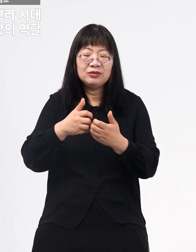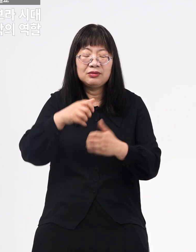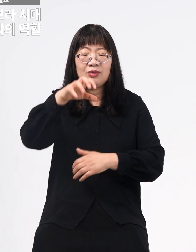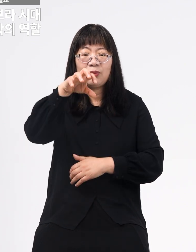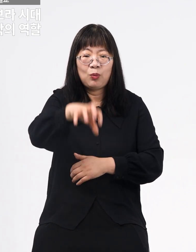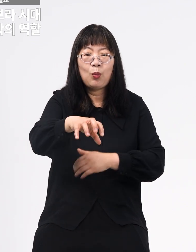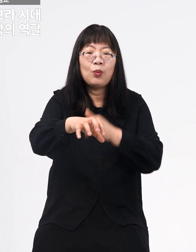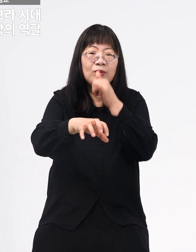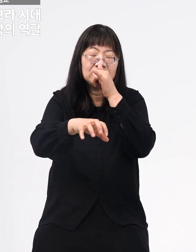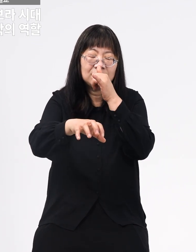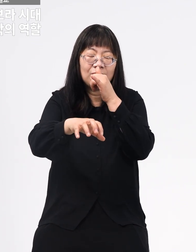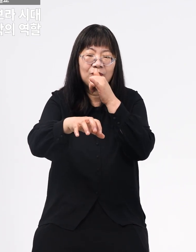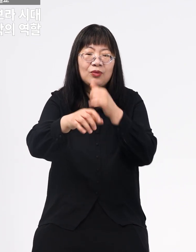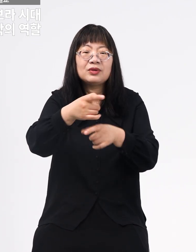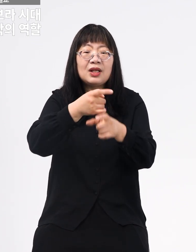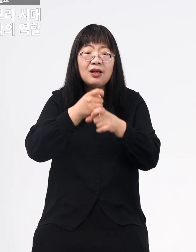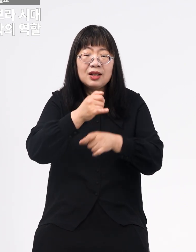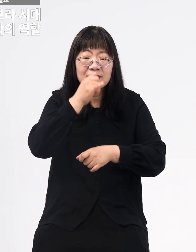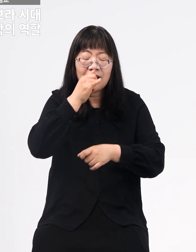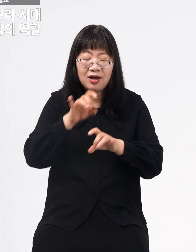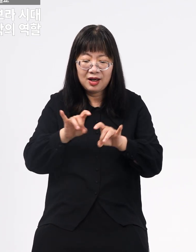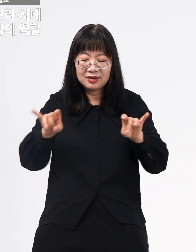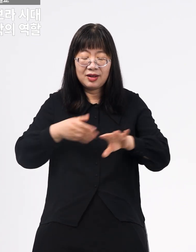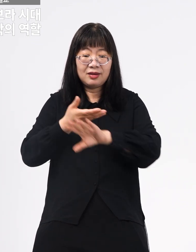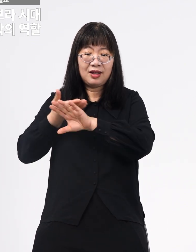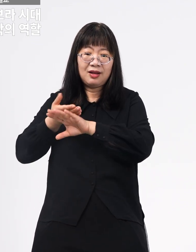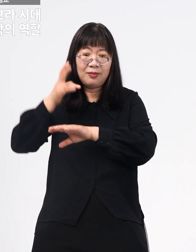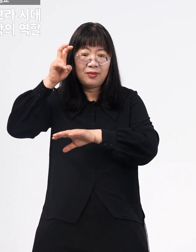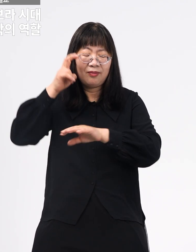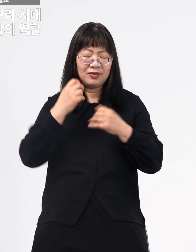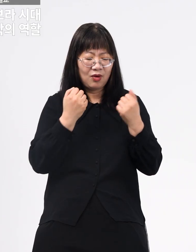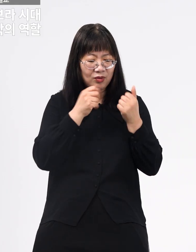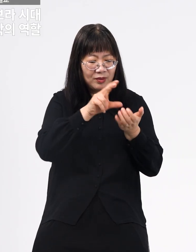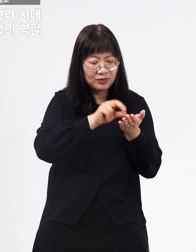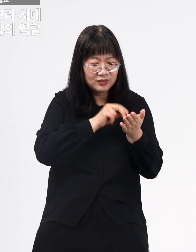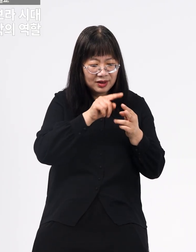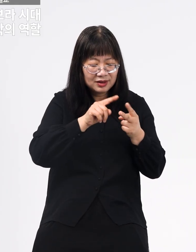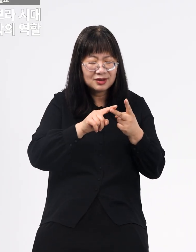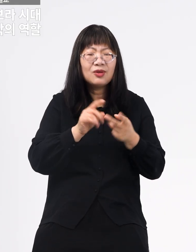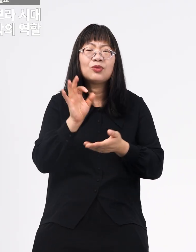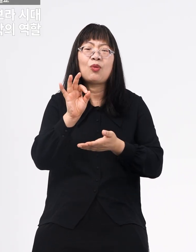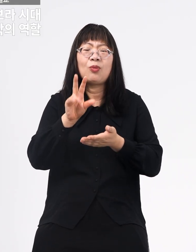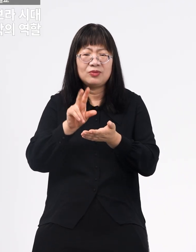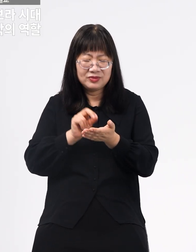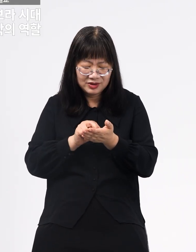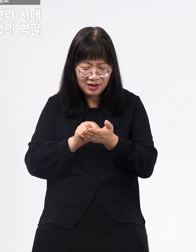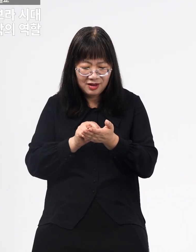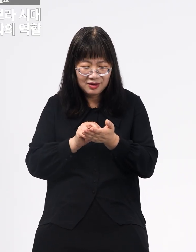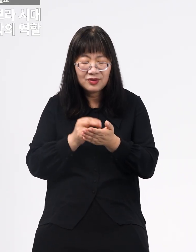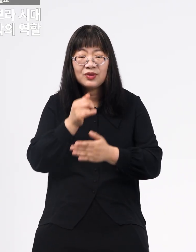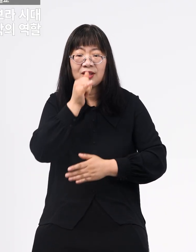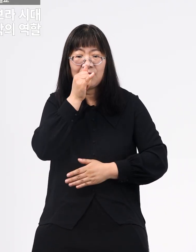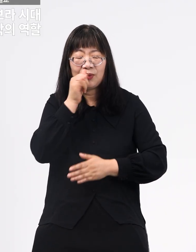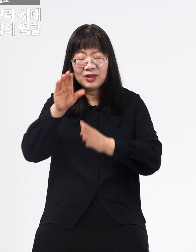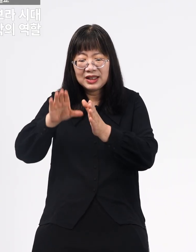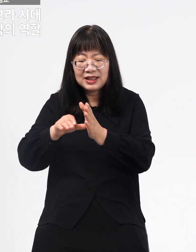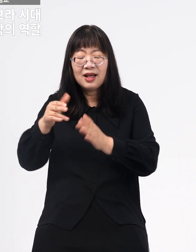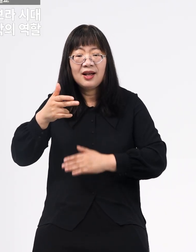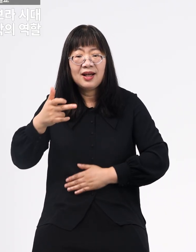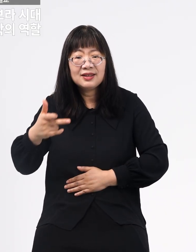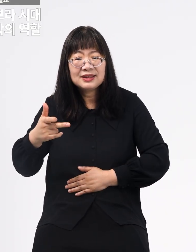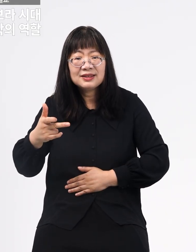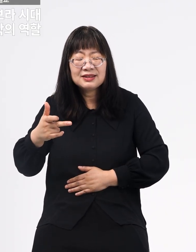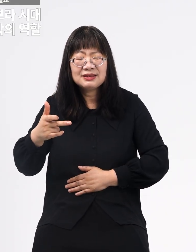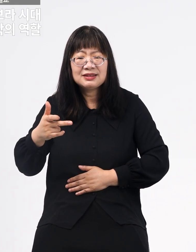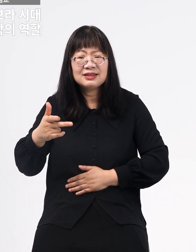있어요. 각자가 다 다를 거예요. 이게 건강의 문제이든 경제의 문제이든 또 시대의 큰